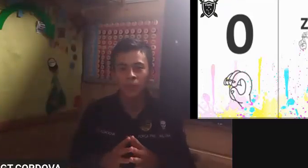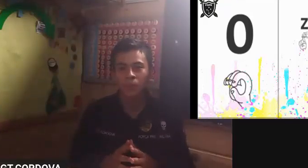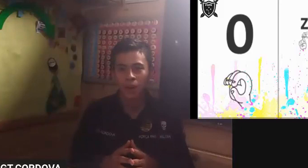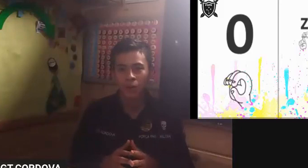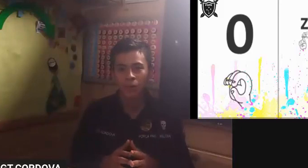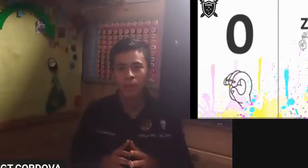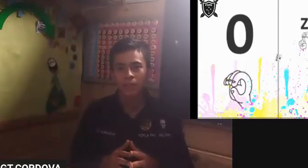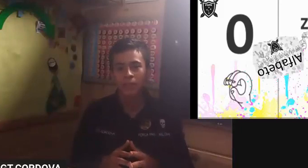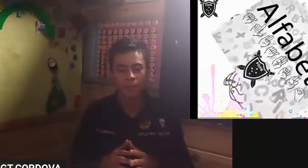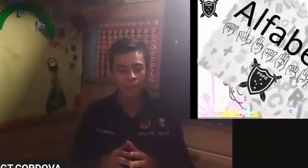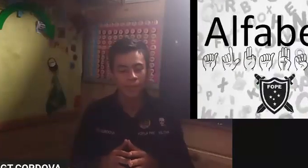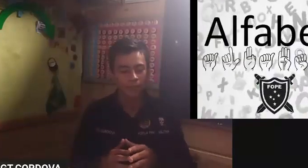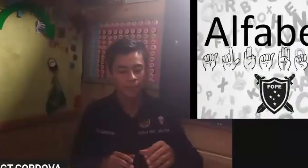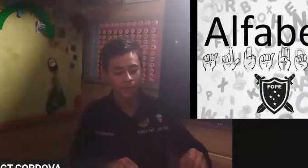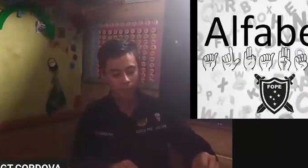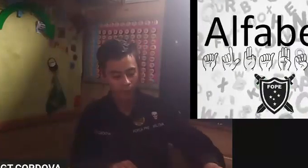para o alfabeto, se não me engano.